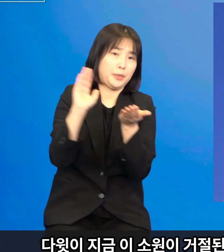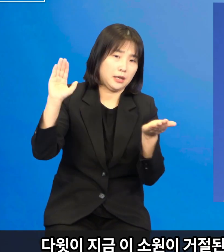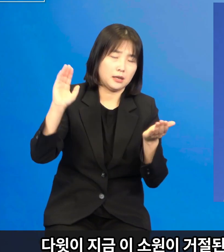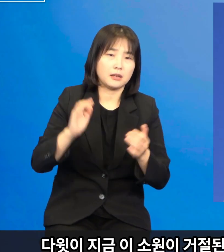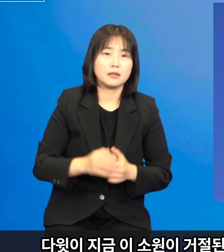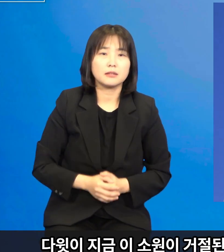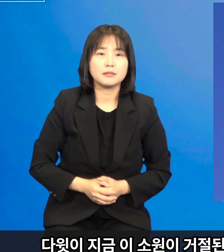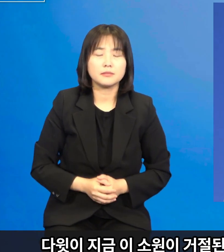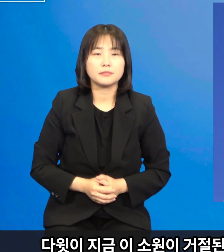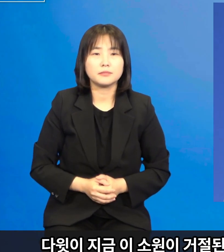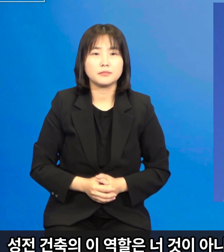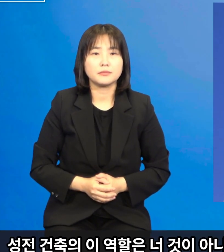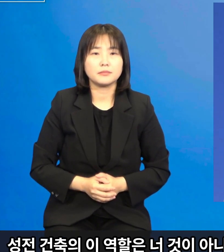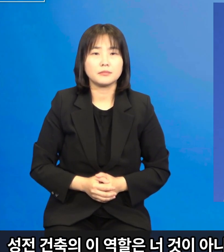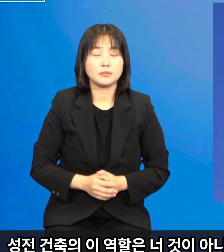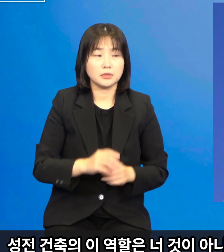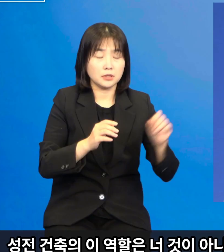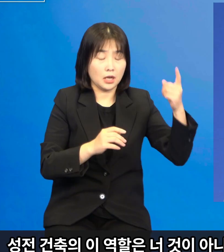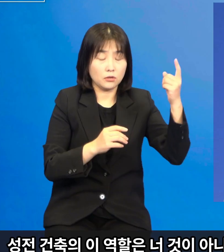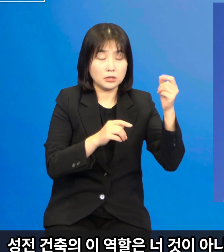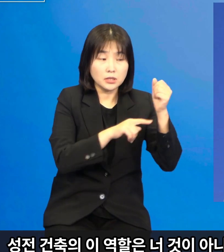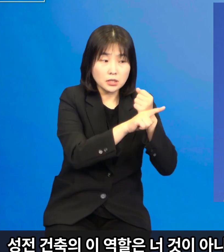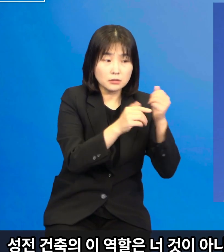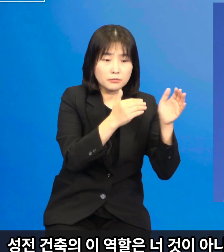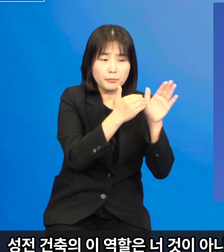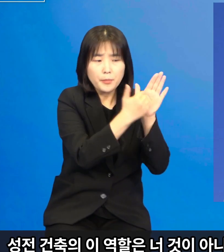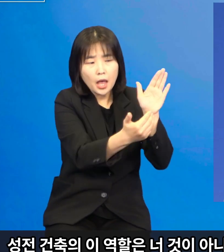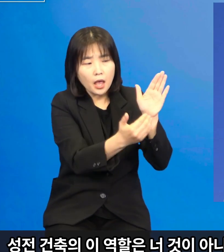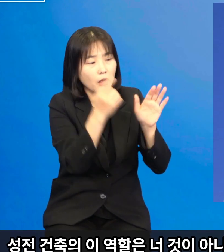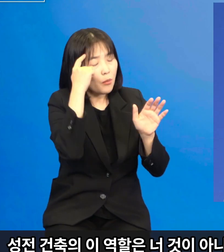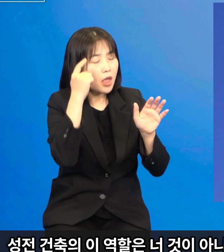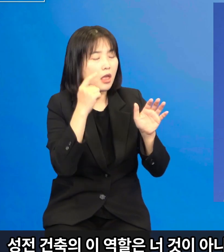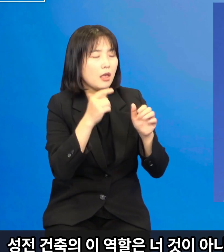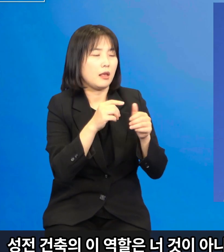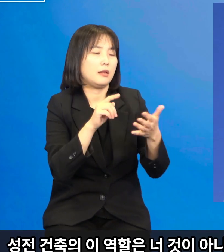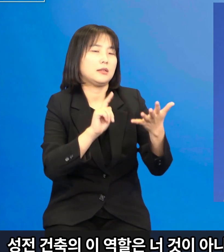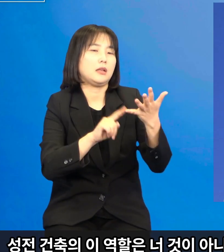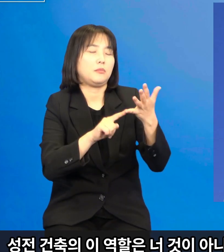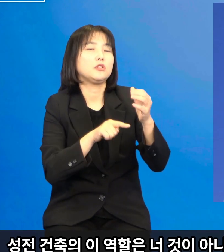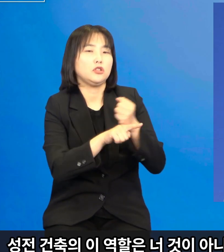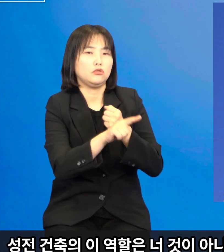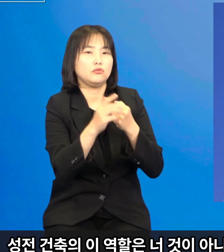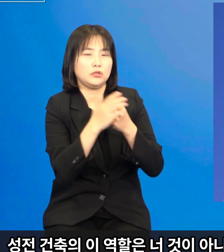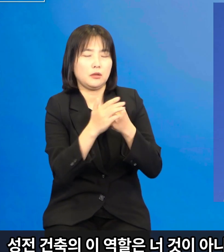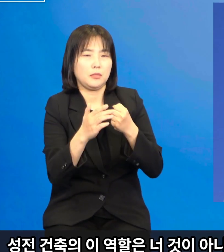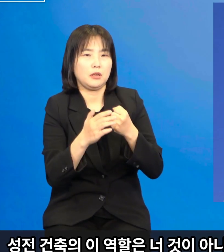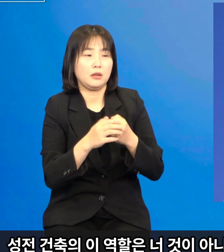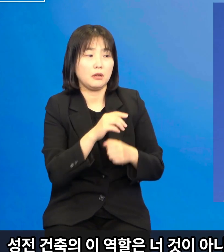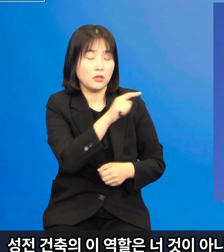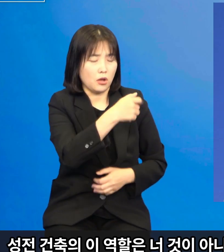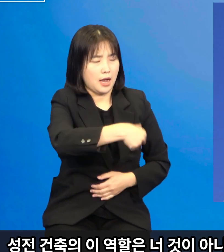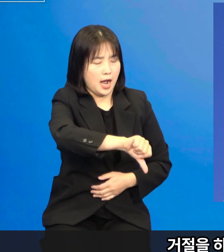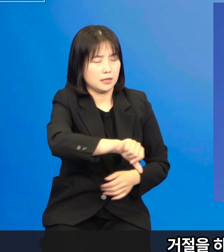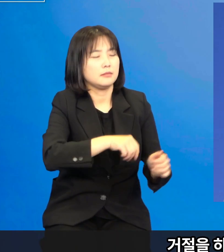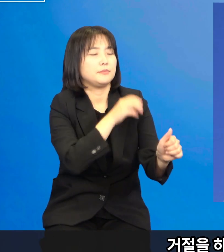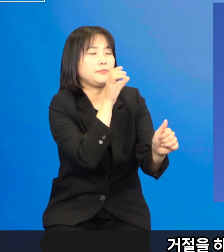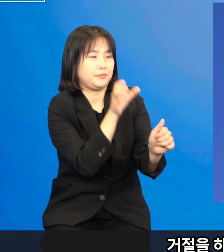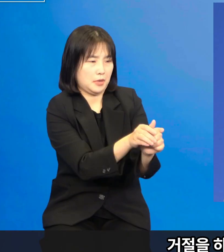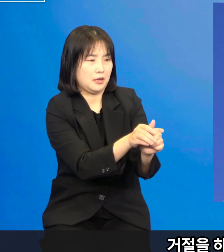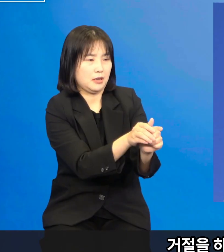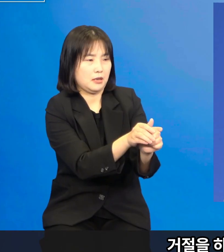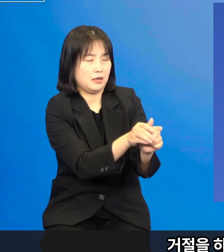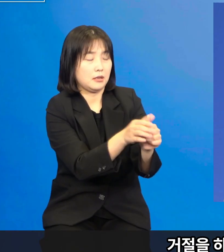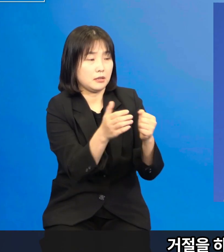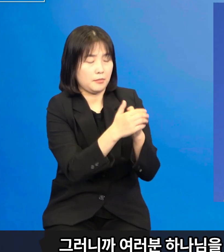바로 이 5번째입니다. 성전 건축의 이 역할은 너 것이 아니야, 너의 다음 세대가 할 일이다 라고